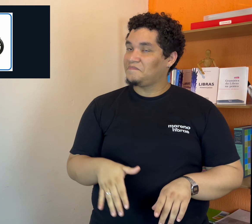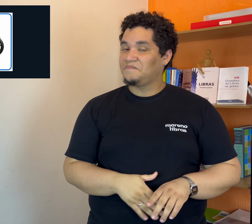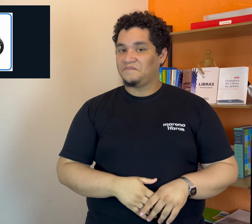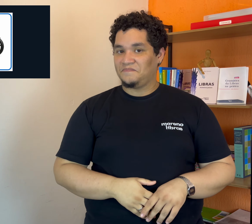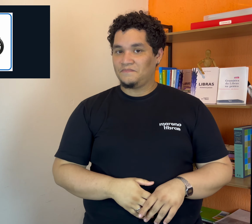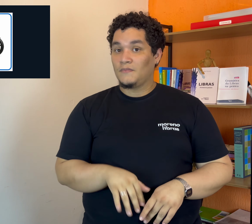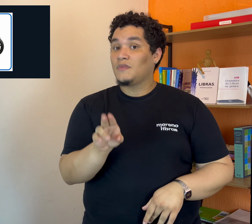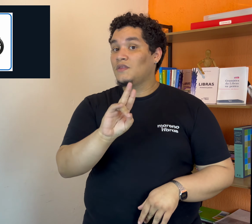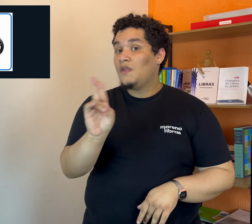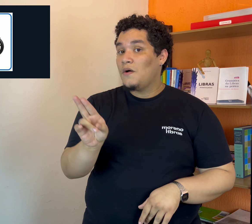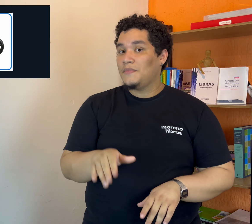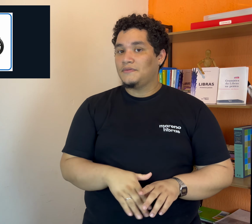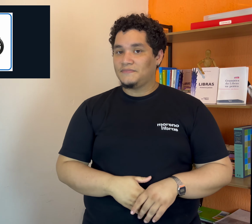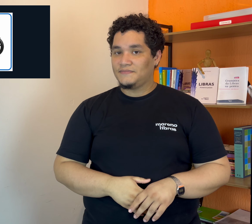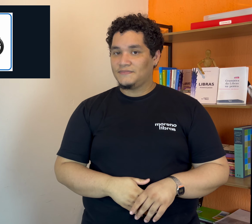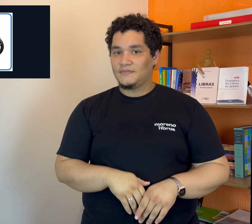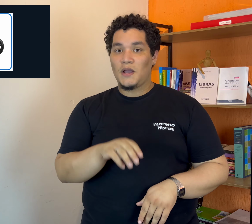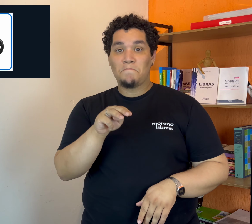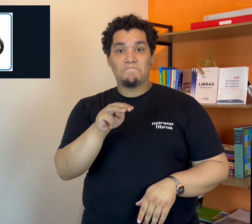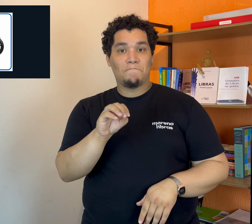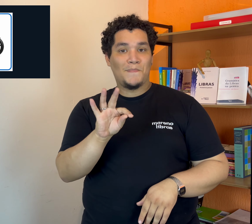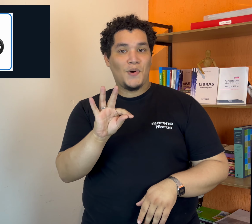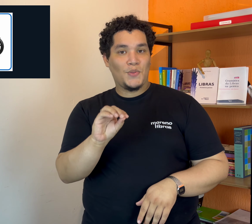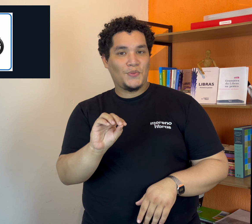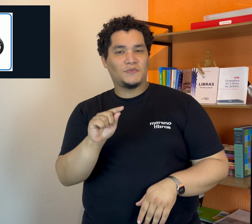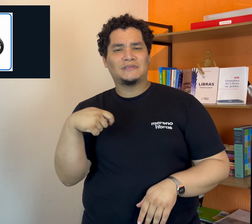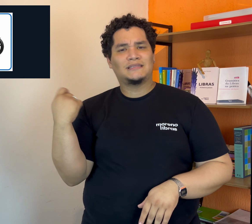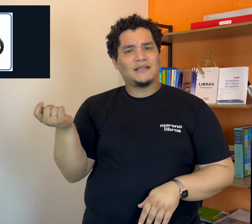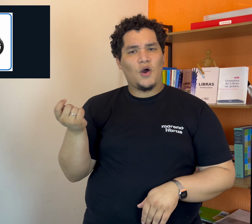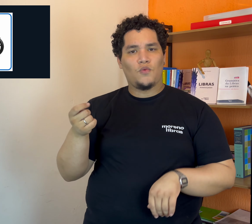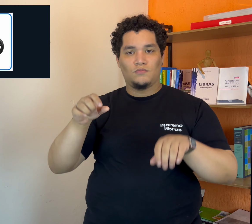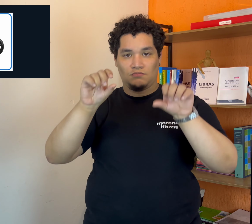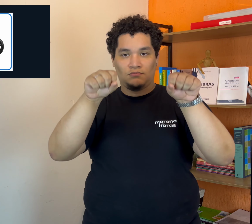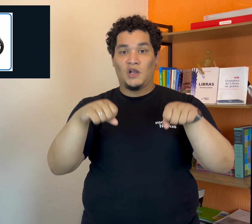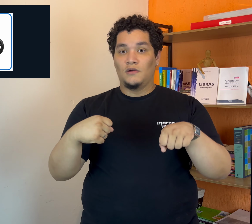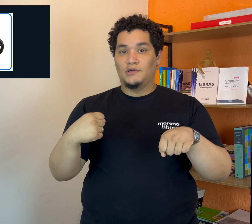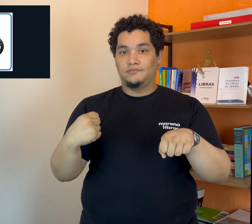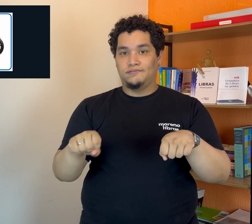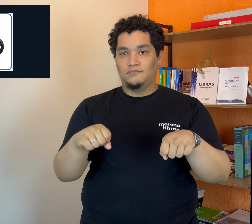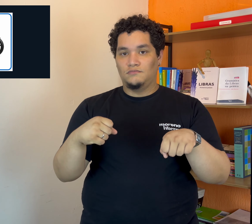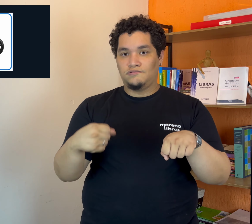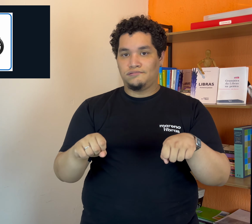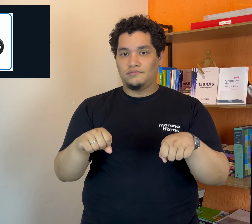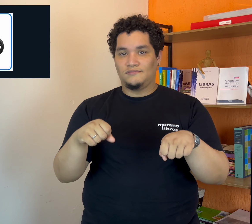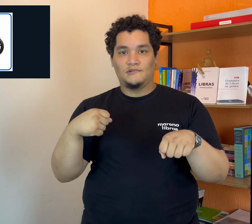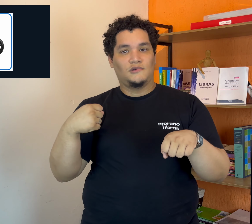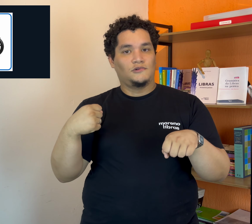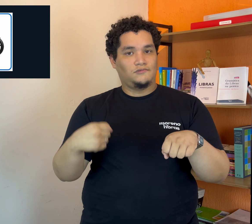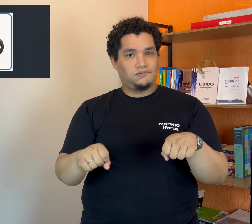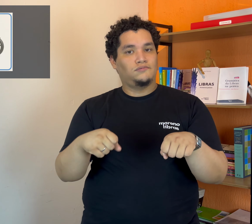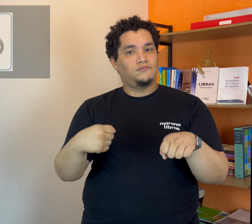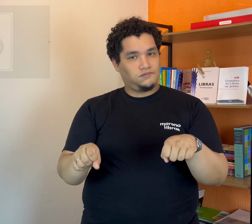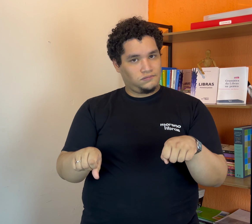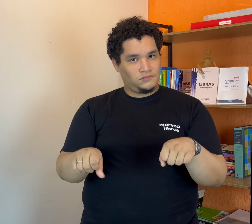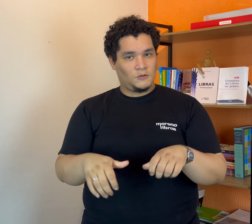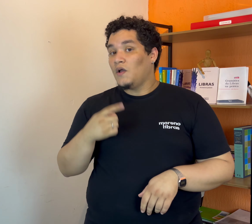o nome? Moto. E o sinal? Moto. Moto. Veja uma